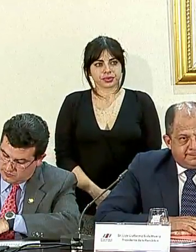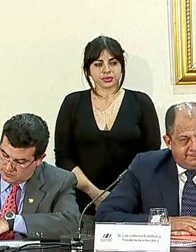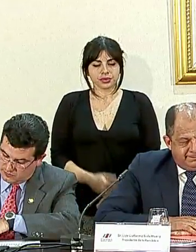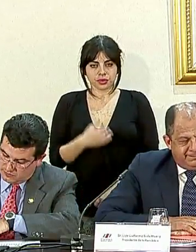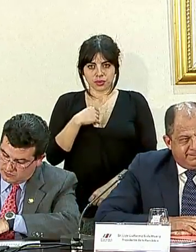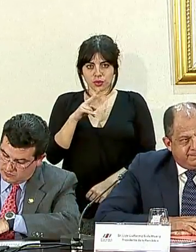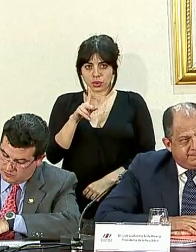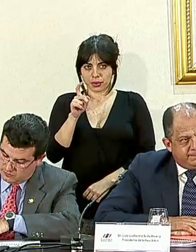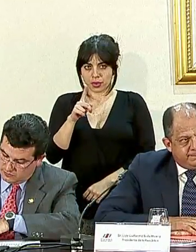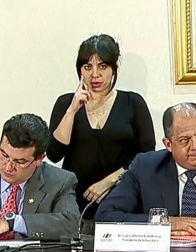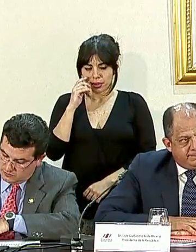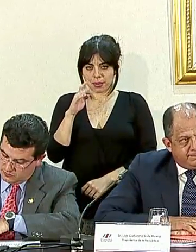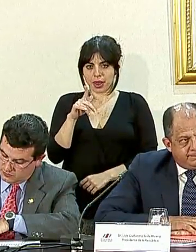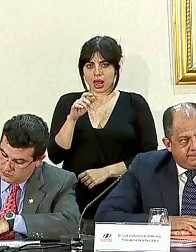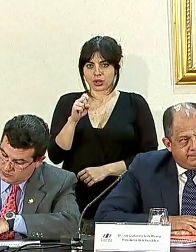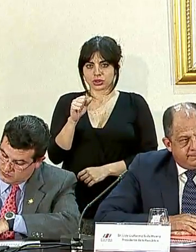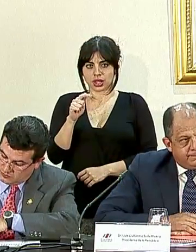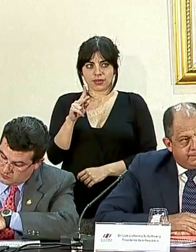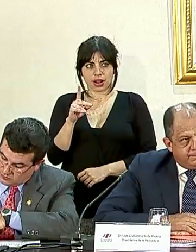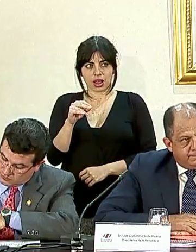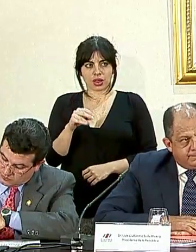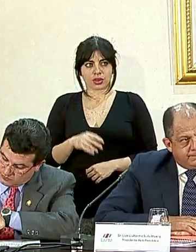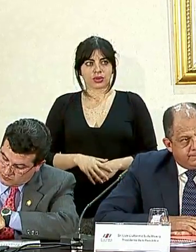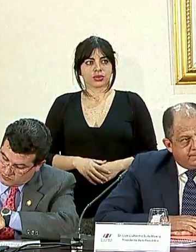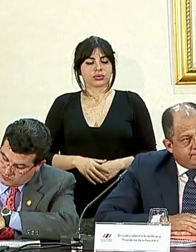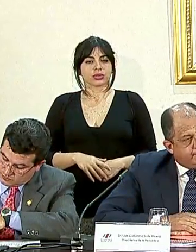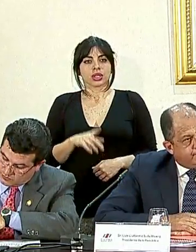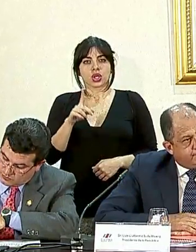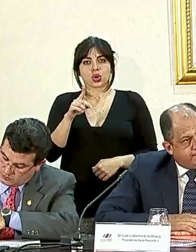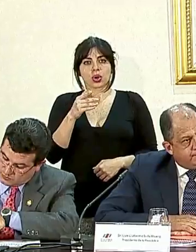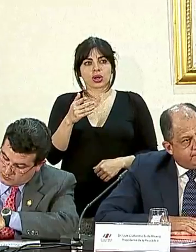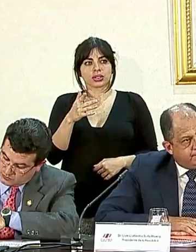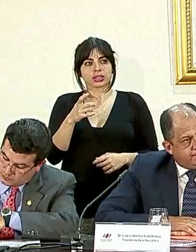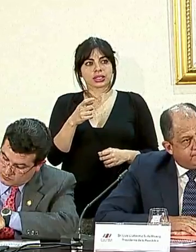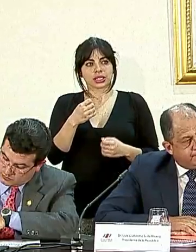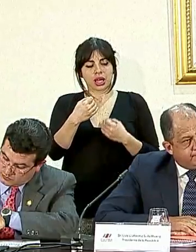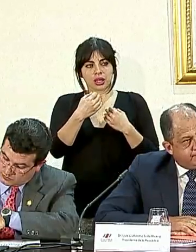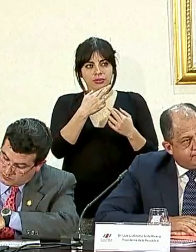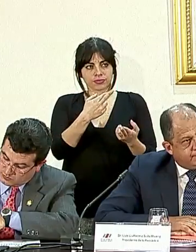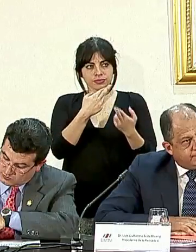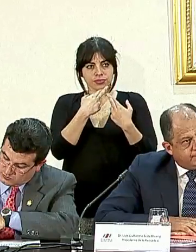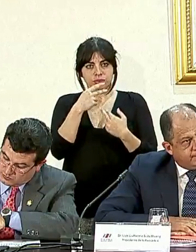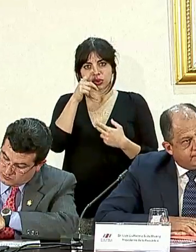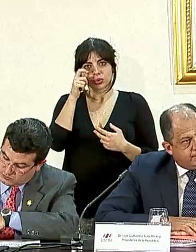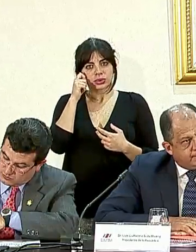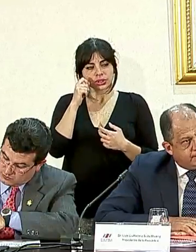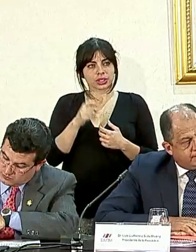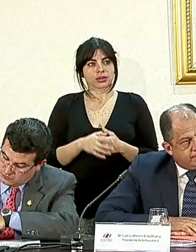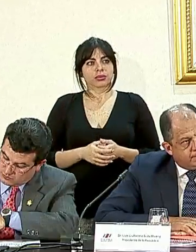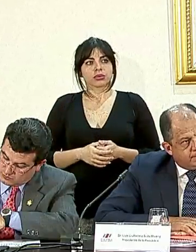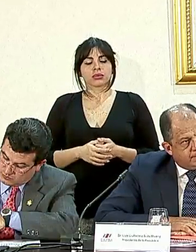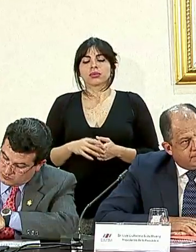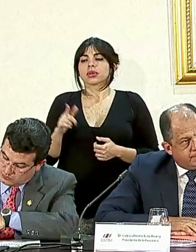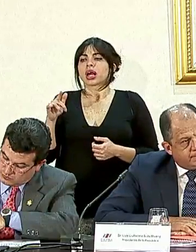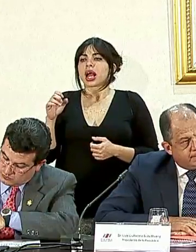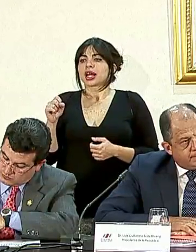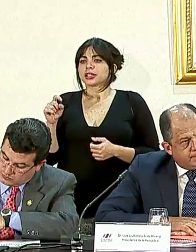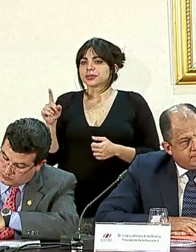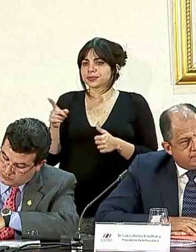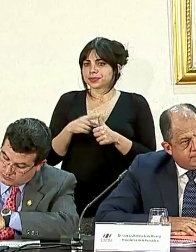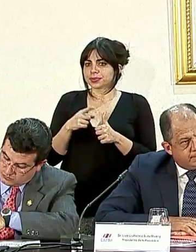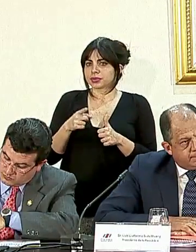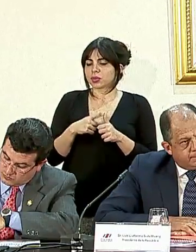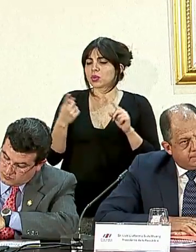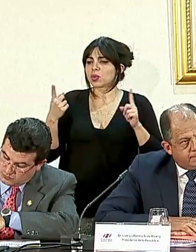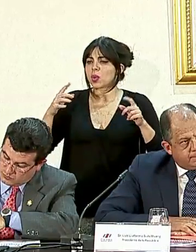Tengo dos preguntas para don Carlos Alvarado y una cosita que quisiera que me contestara don Luis Guillermo. Don Carlos, lo primero es,